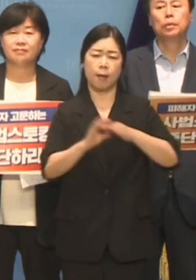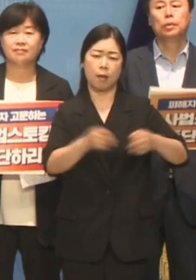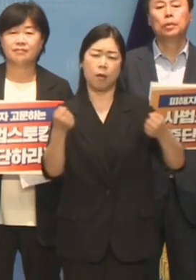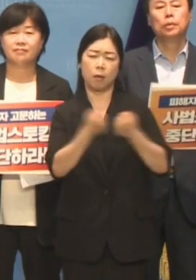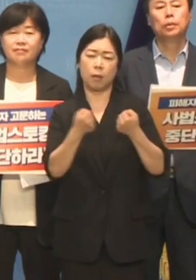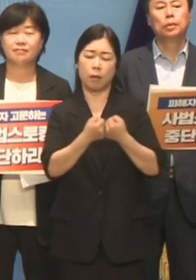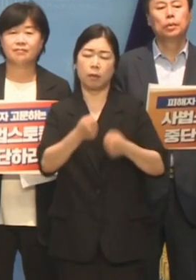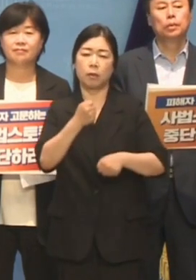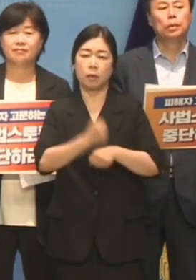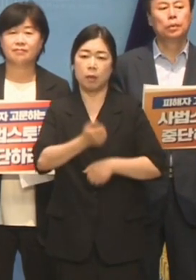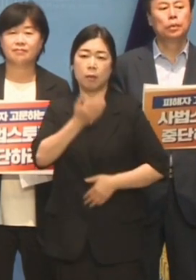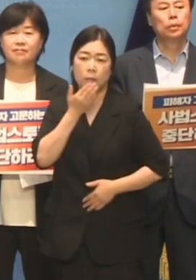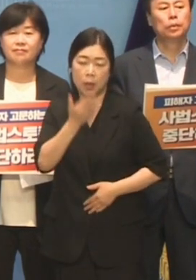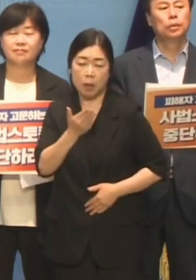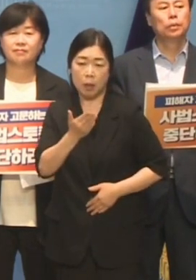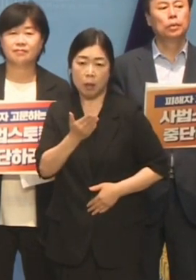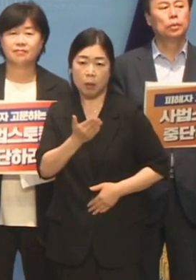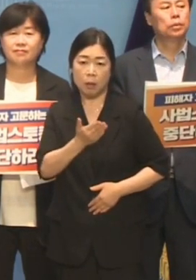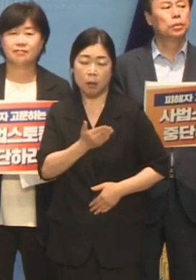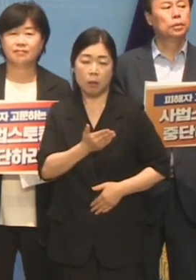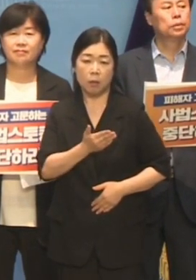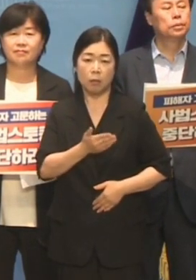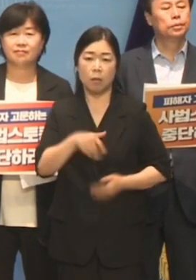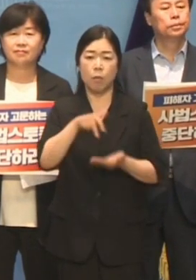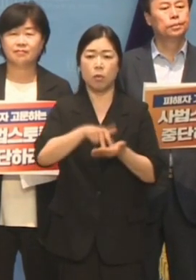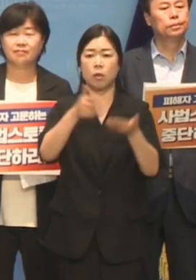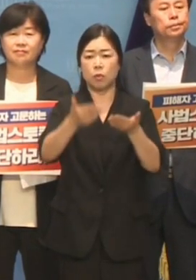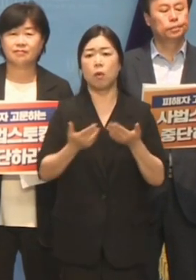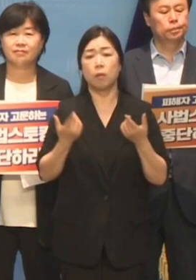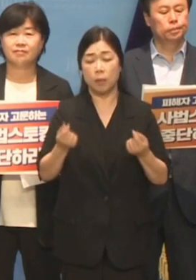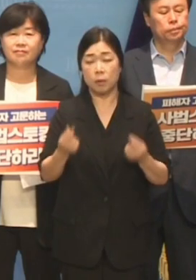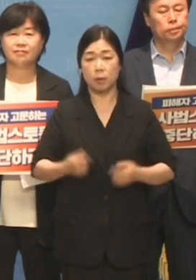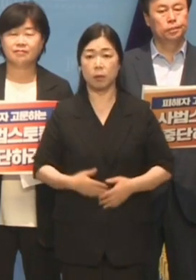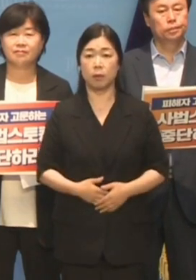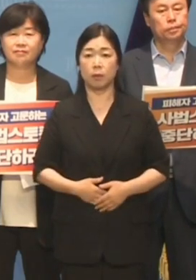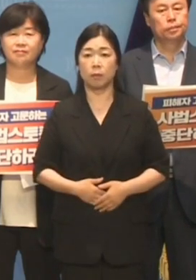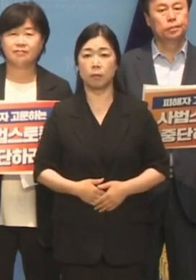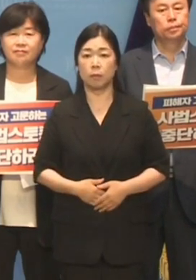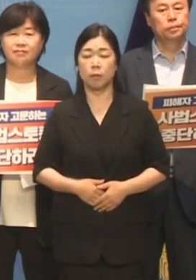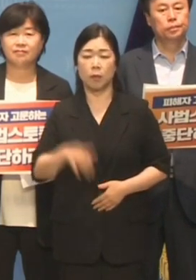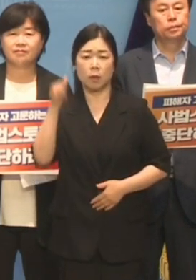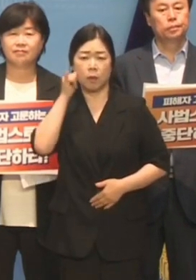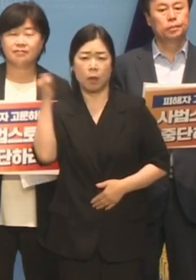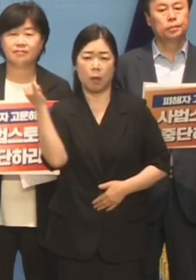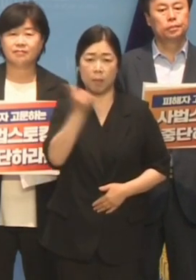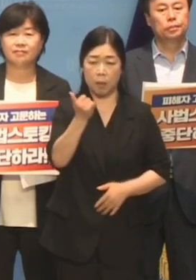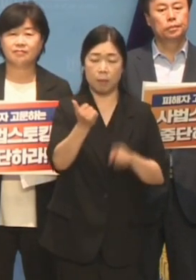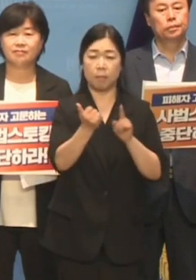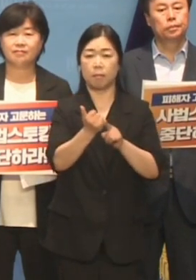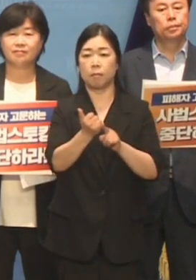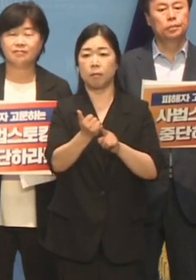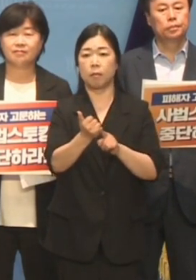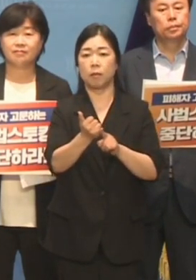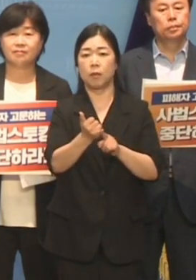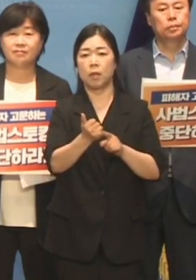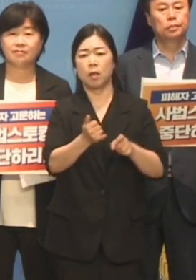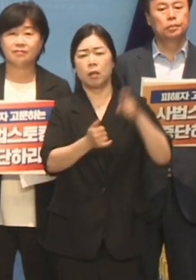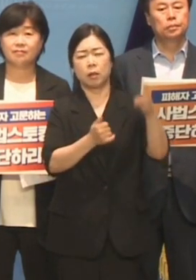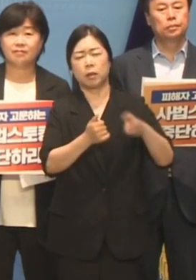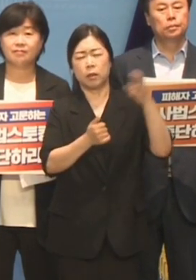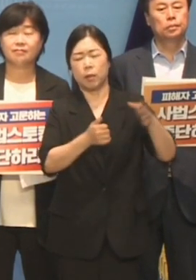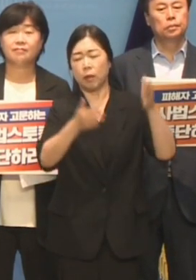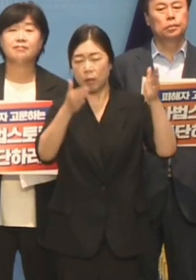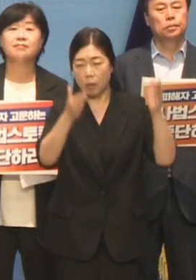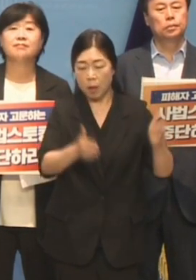수 있게는 해줘야 되는 것 아니냐. 이렇게 전화 한번 걸어서 수십